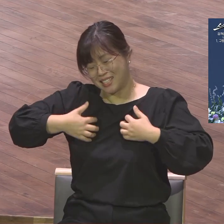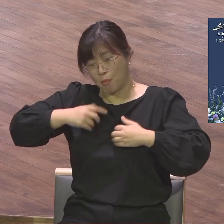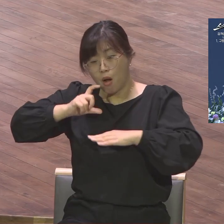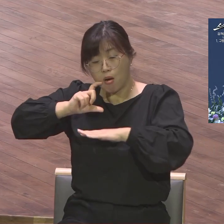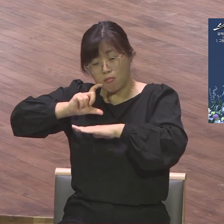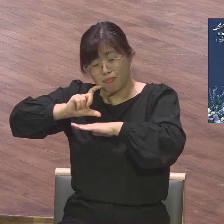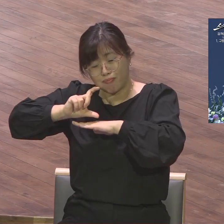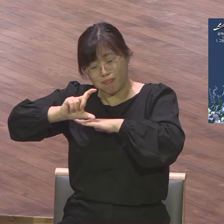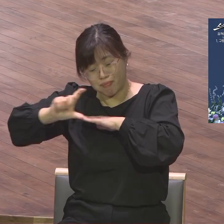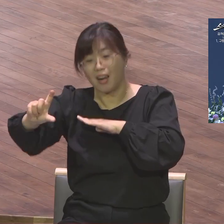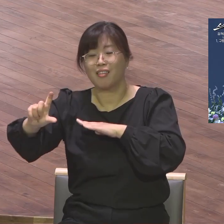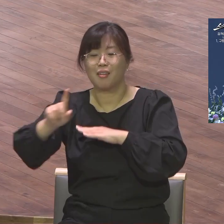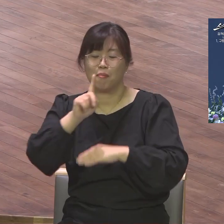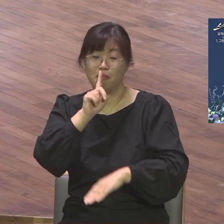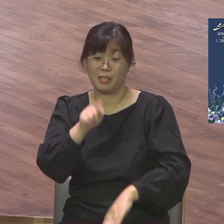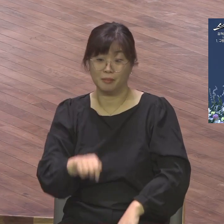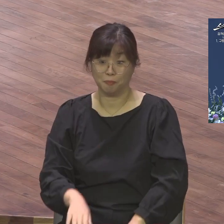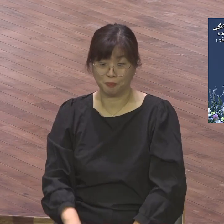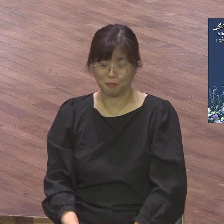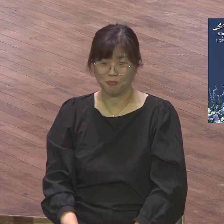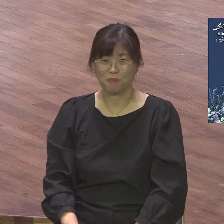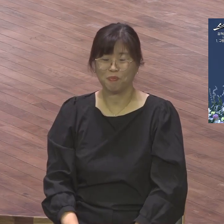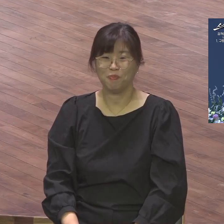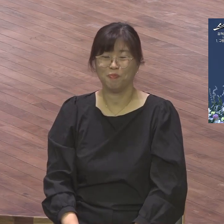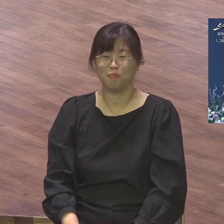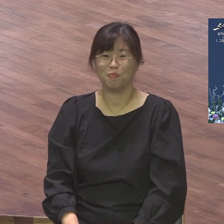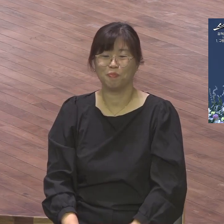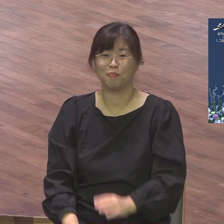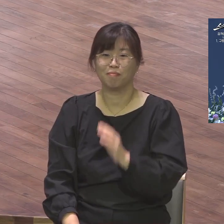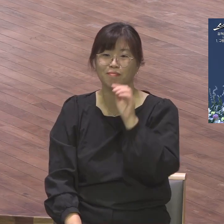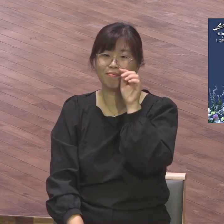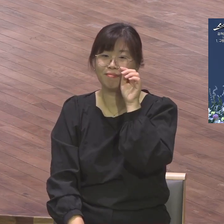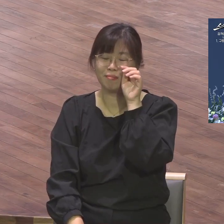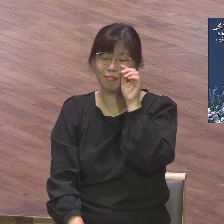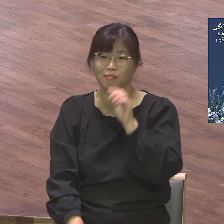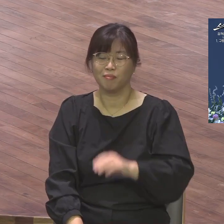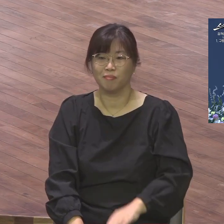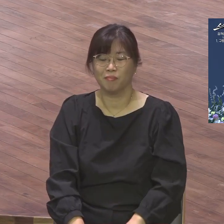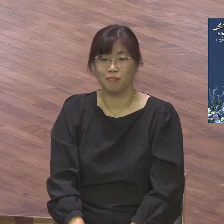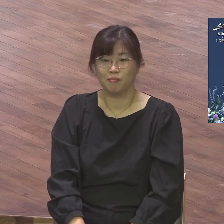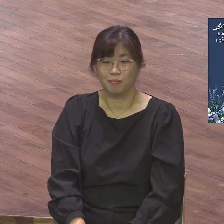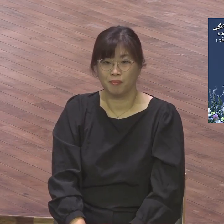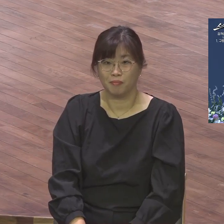환경적으로 물이 귀해요. 팔레스타인 사막지대입니다.